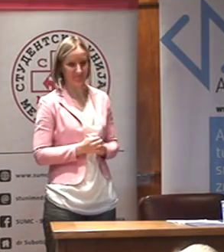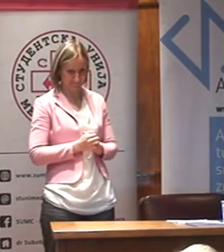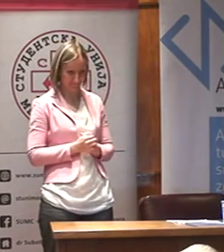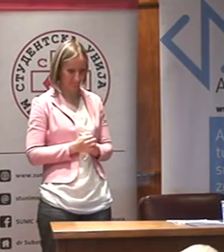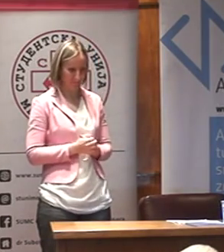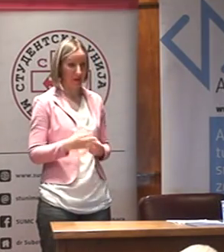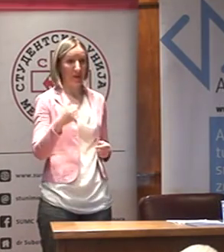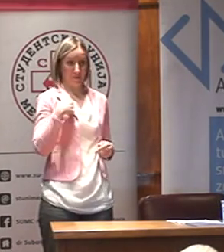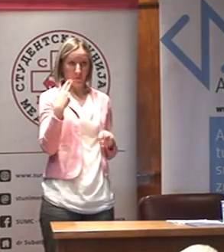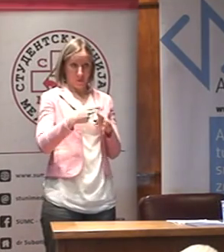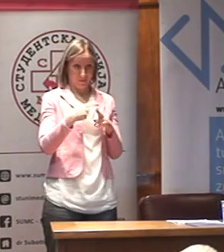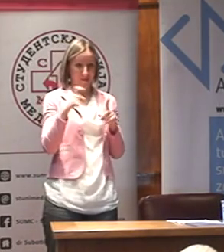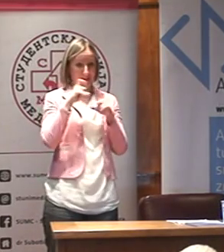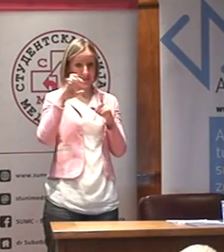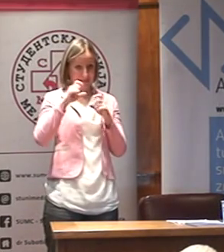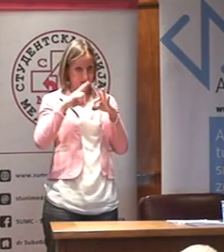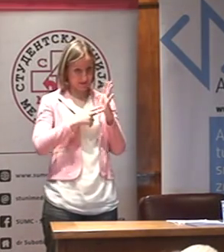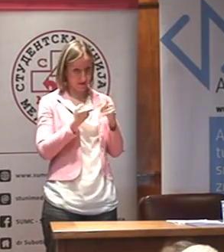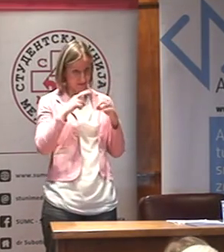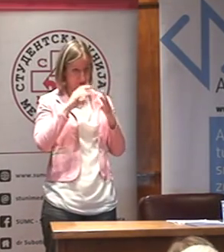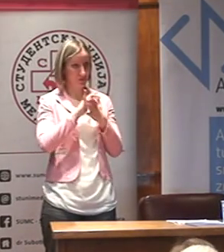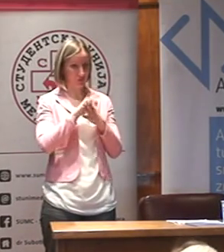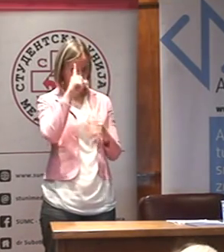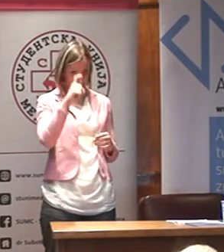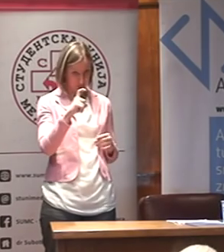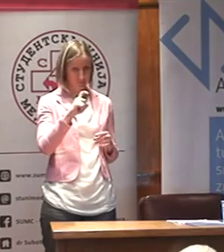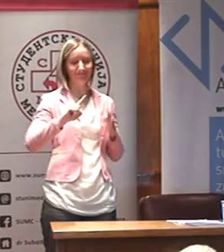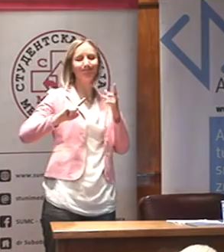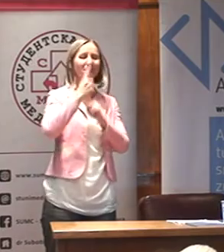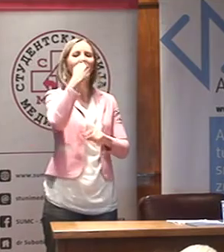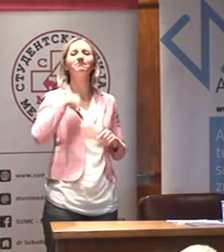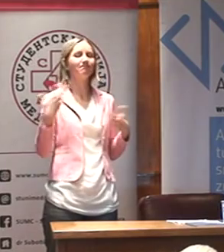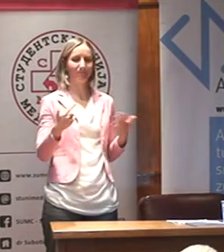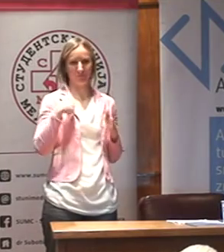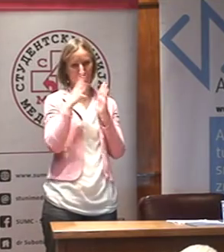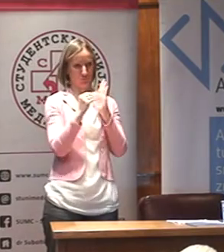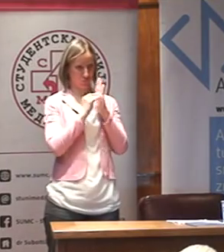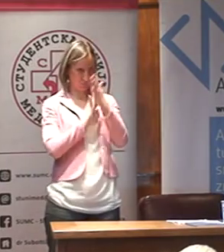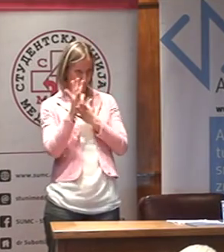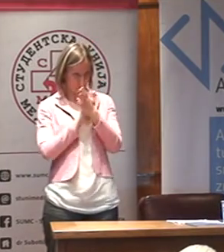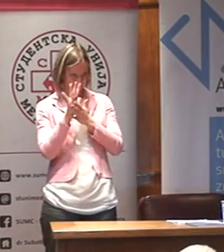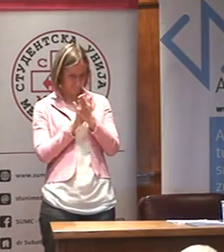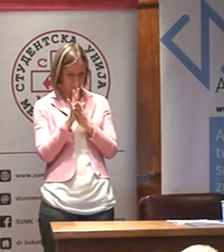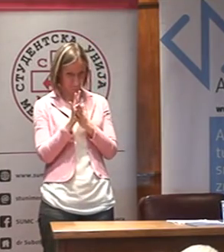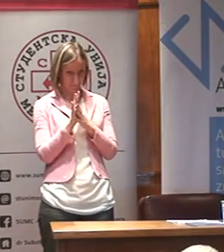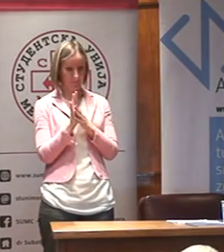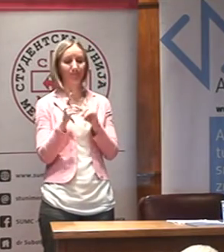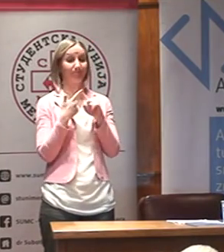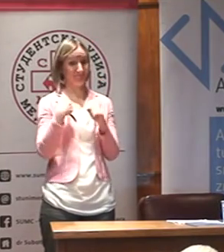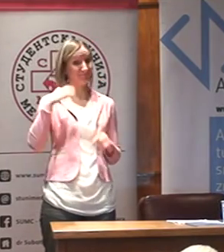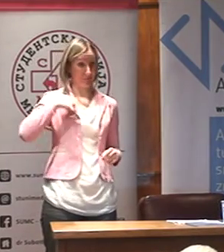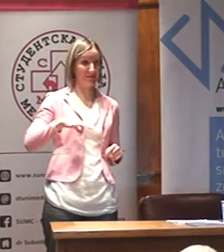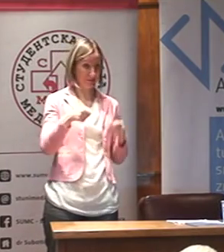hvala Antonije. Moje ime je Desanka Žižić i pre svega sam tumač za znakovni